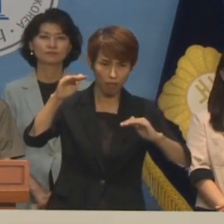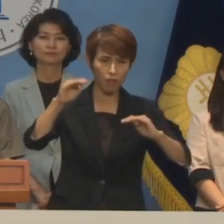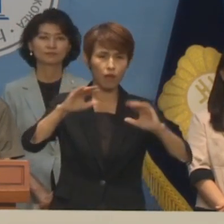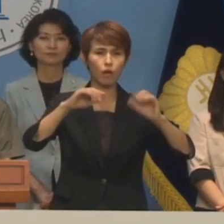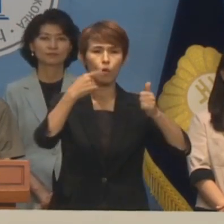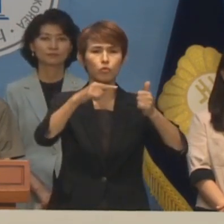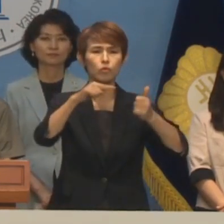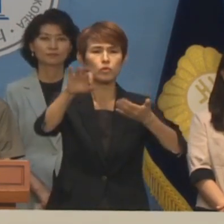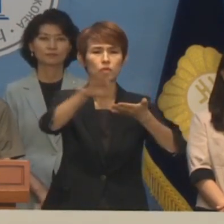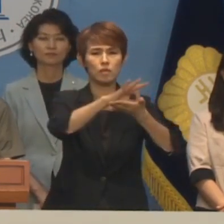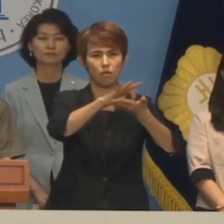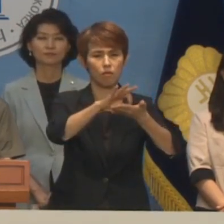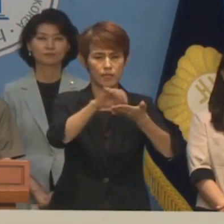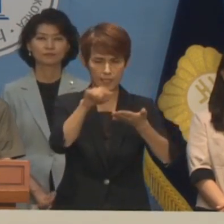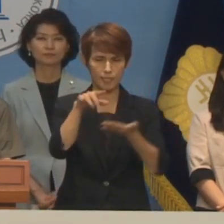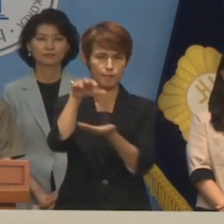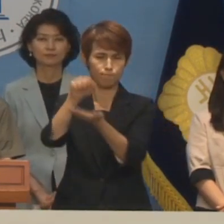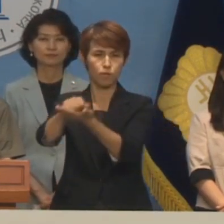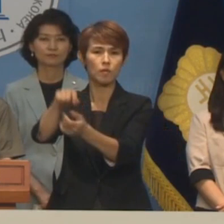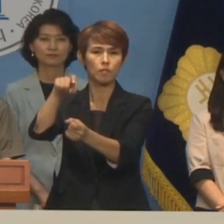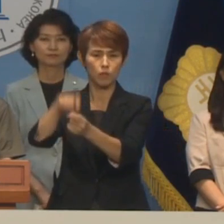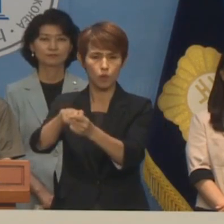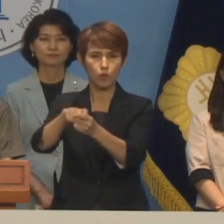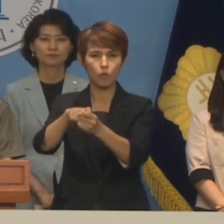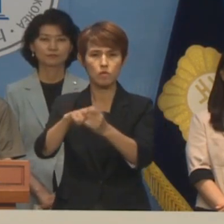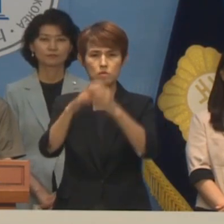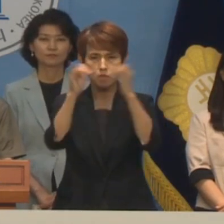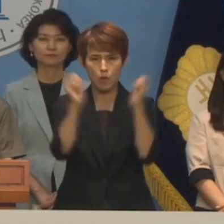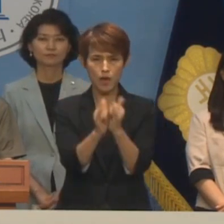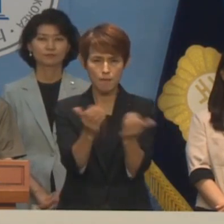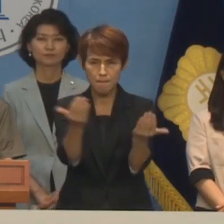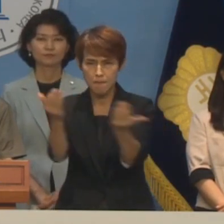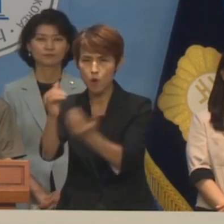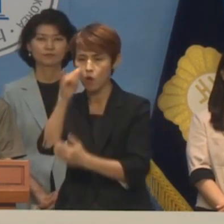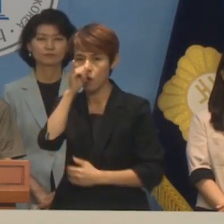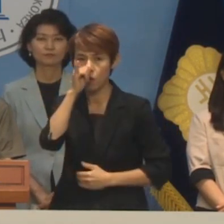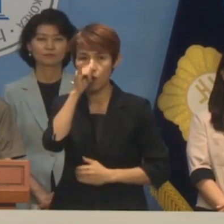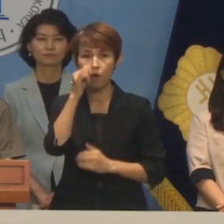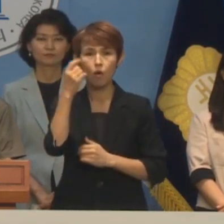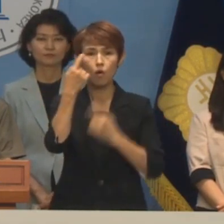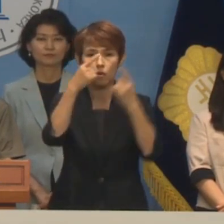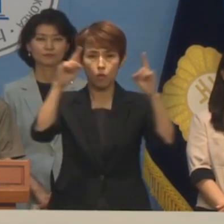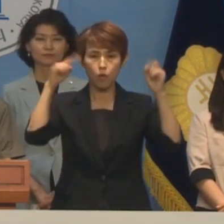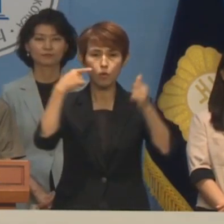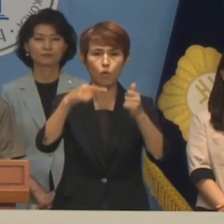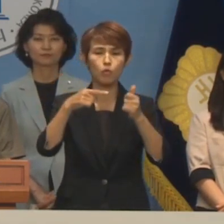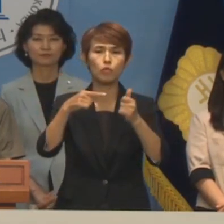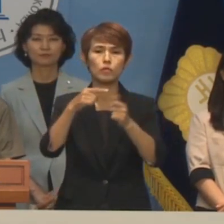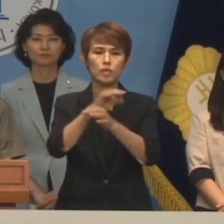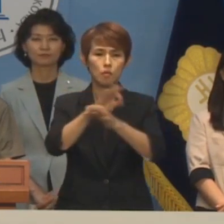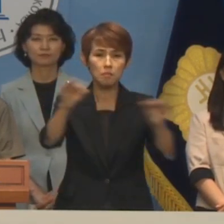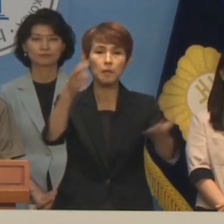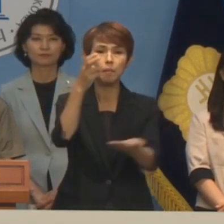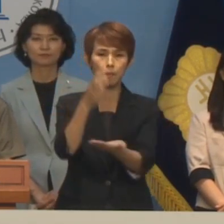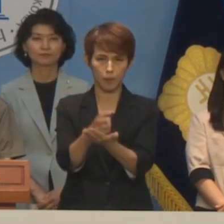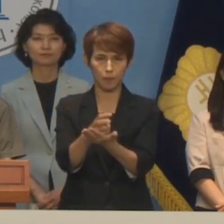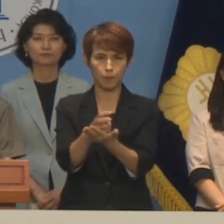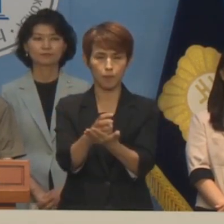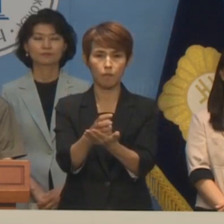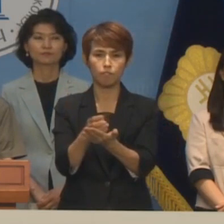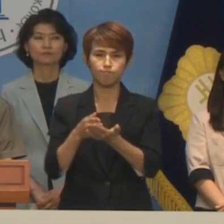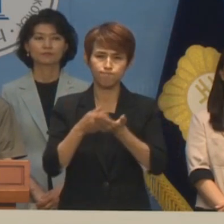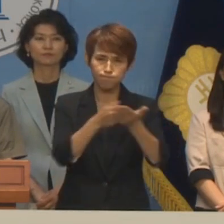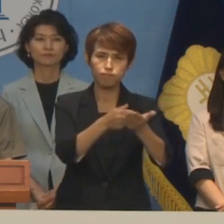고등교육 재정 확충을 위해 사회적 공론화를 주도하고 고등교육 재정교부금법 등 필요한